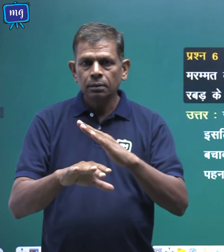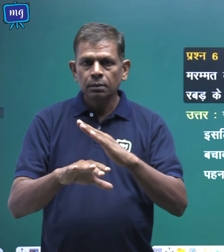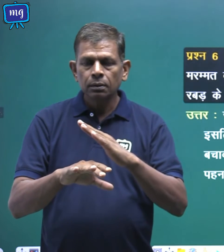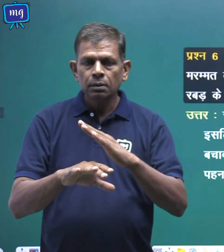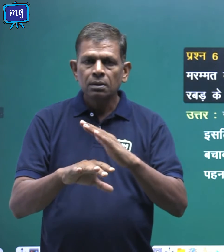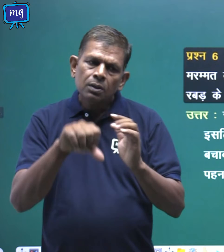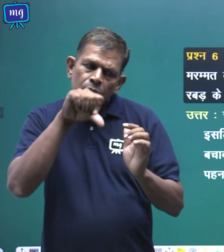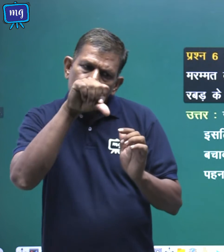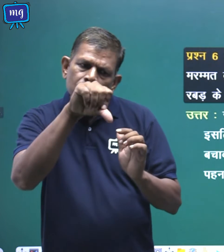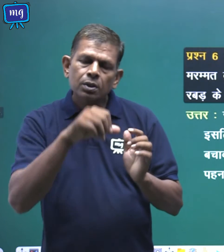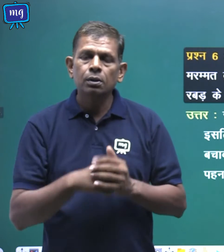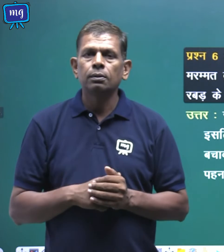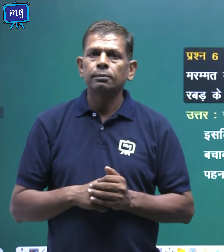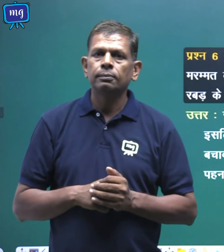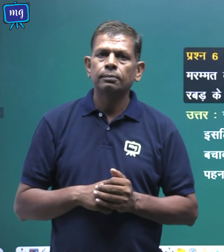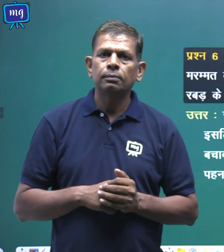स्विच की